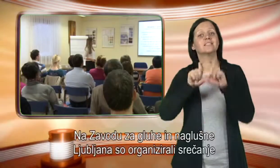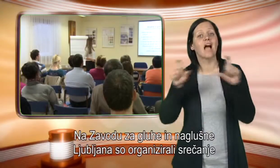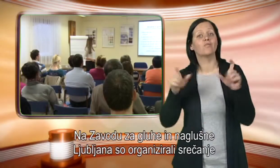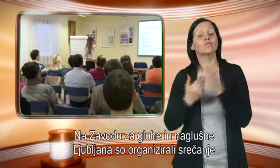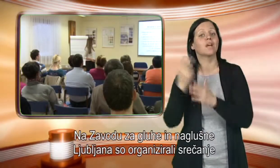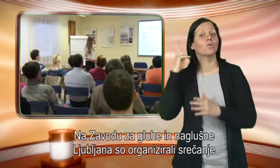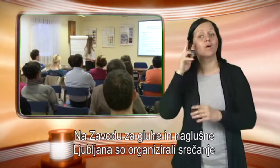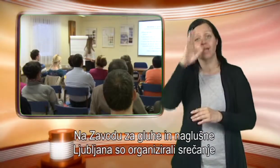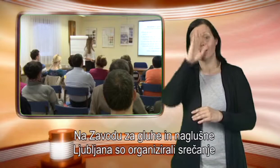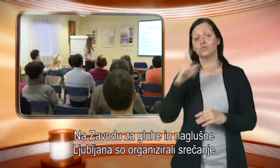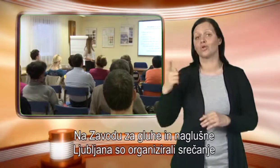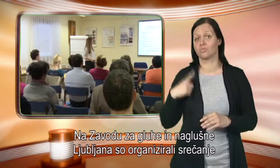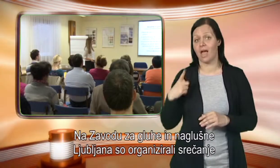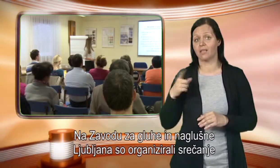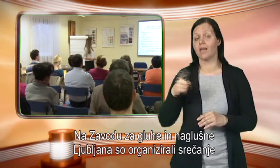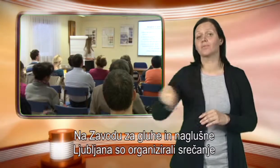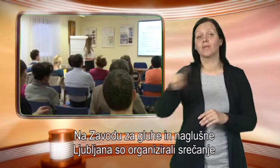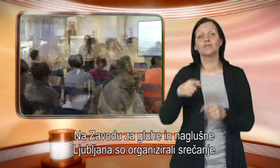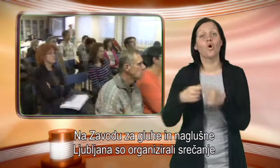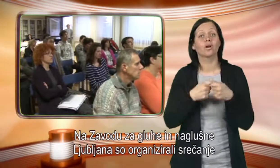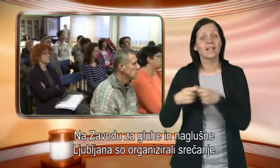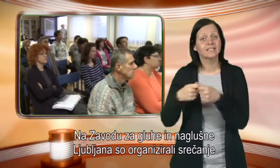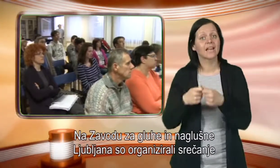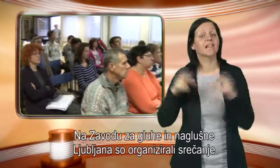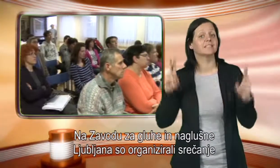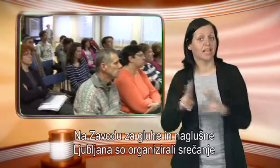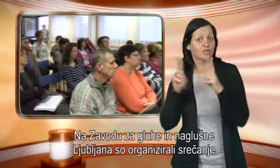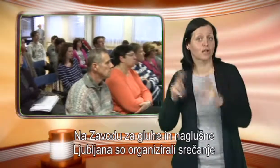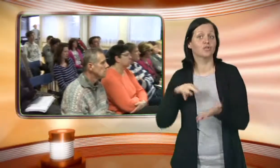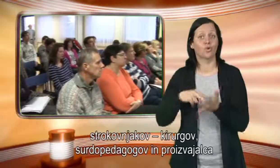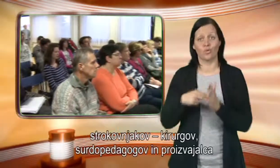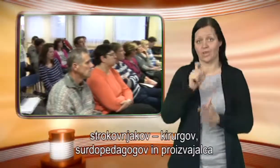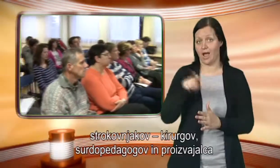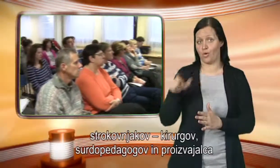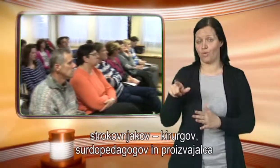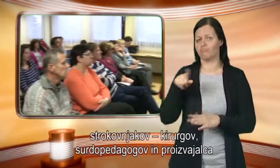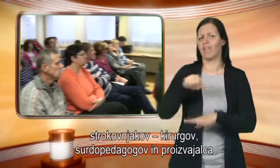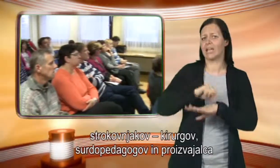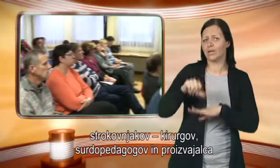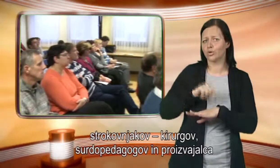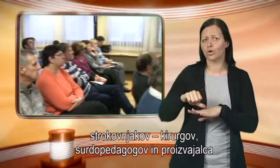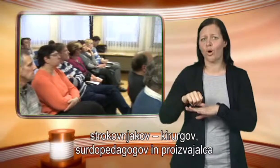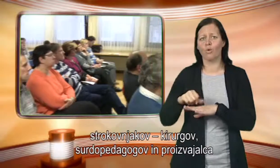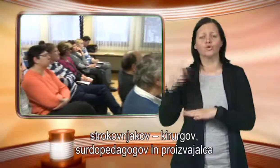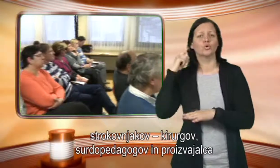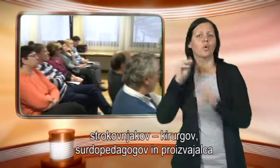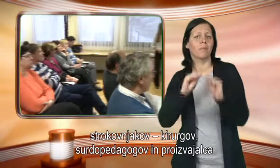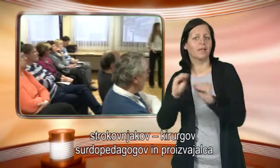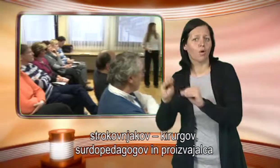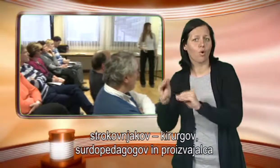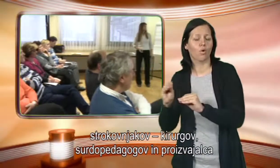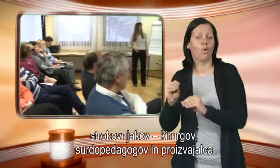Na Zavodu za gluhe in naglušne Ljubljana so organizirali srečanje strokovnjakov, kirurgov, surdopedagogov